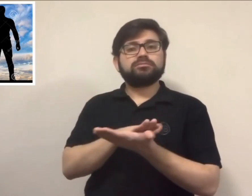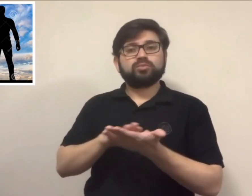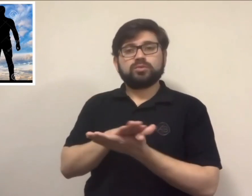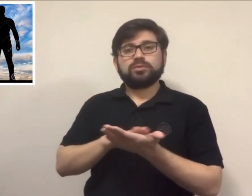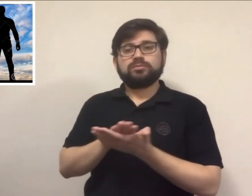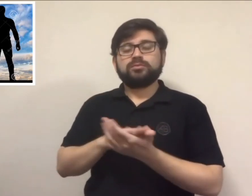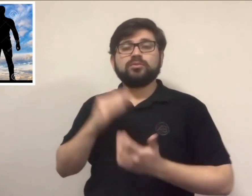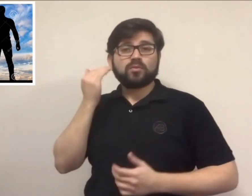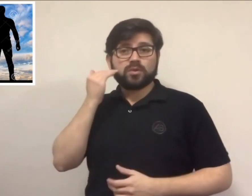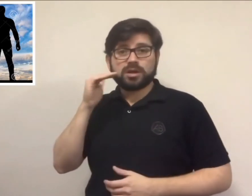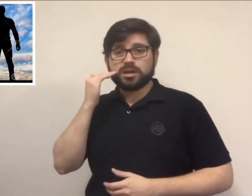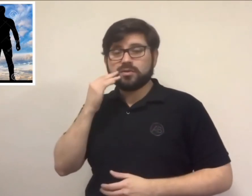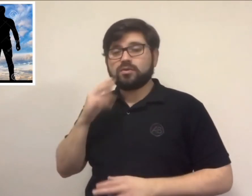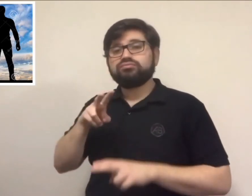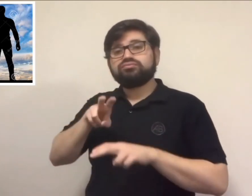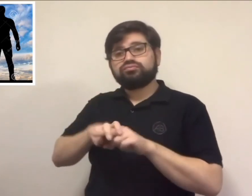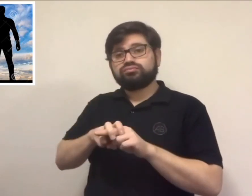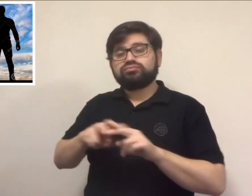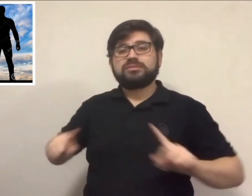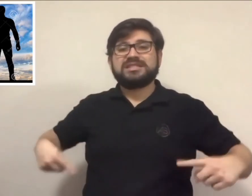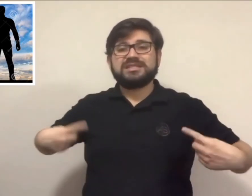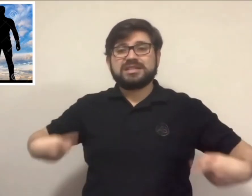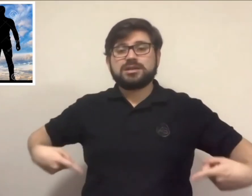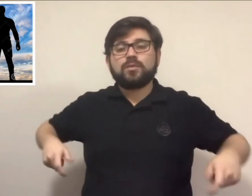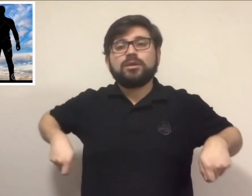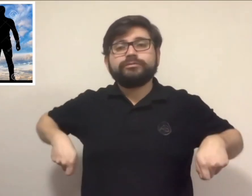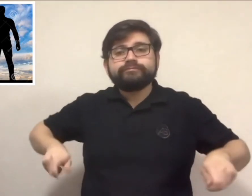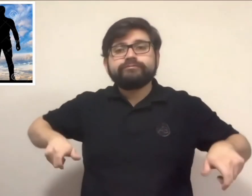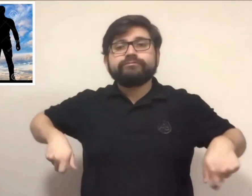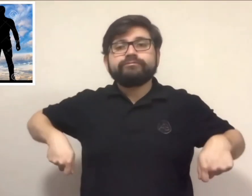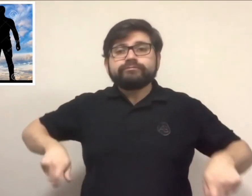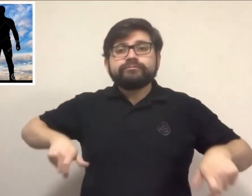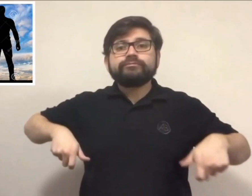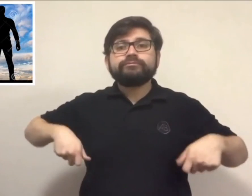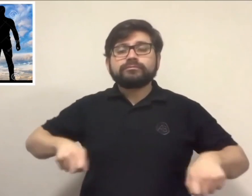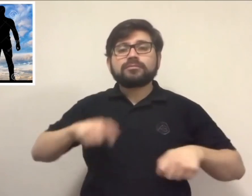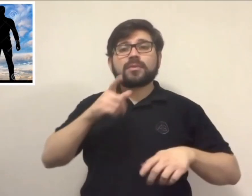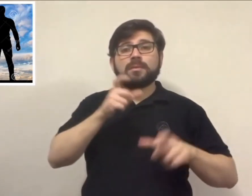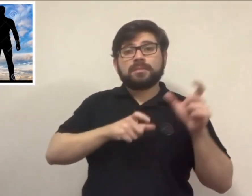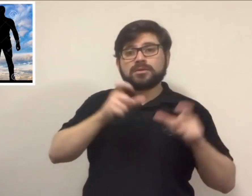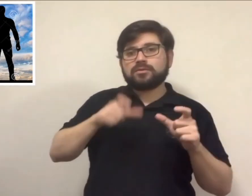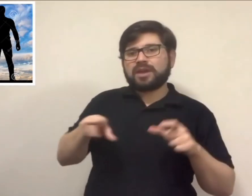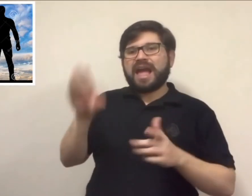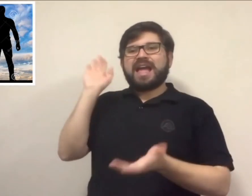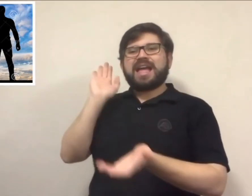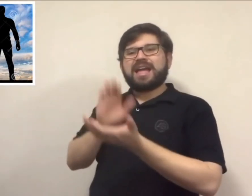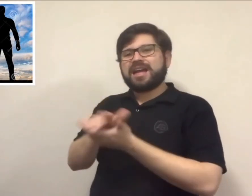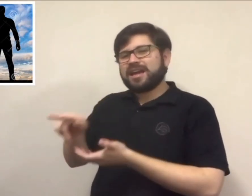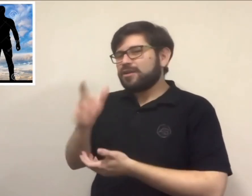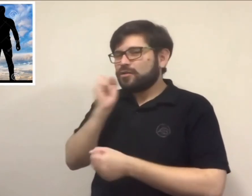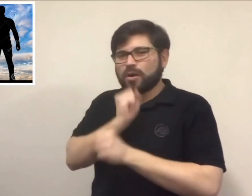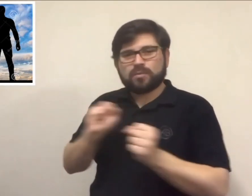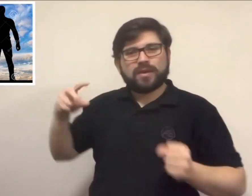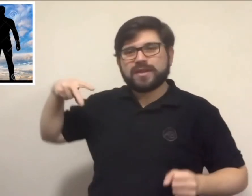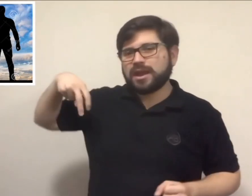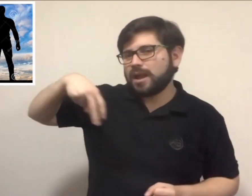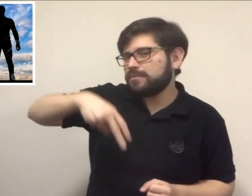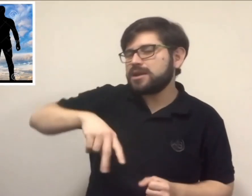Por ejemplo, que un niño sea usuario de silla de ruedas y otras personas se burlen de él porque no